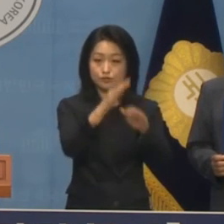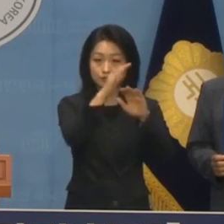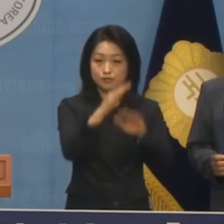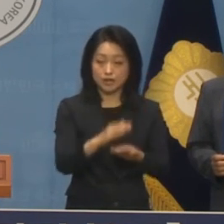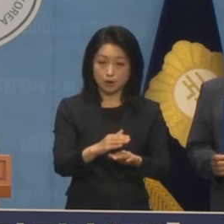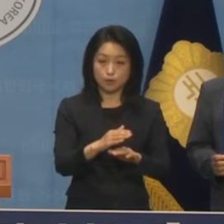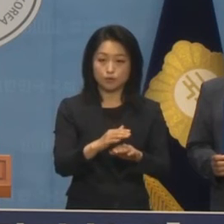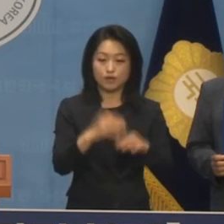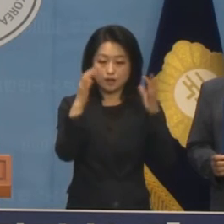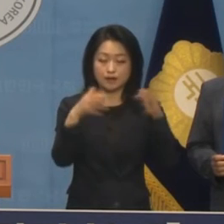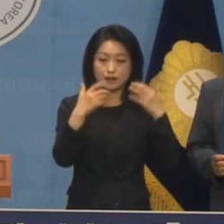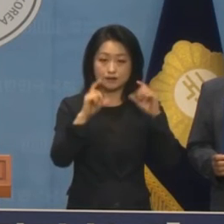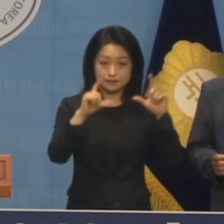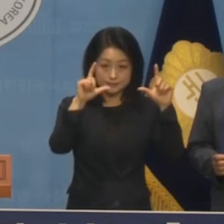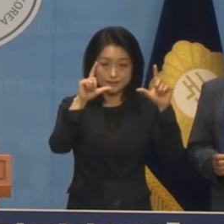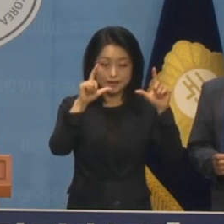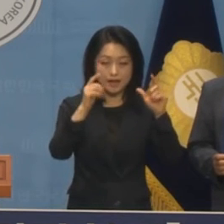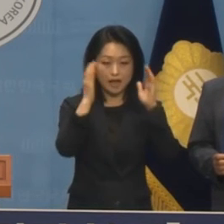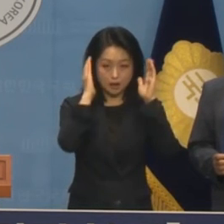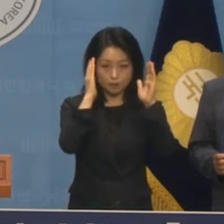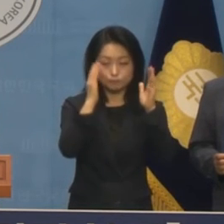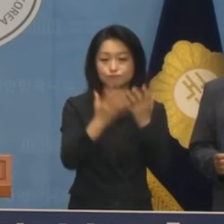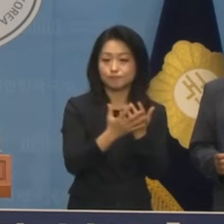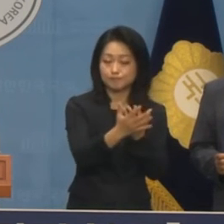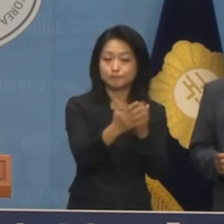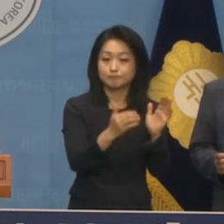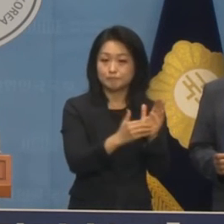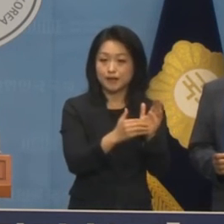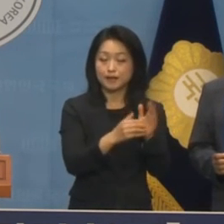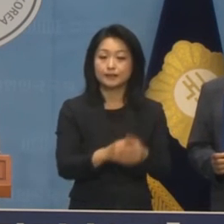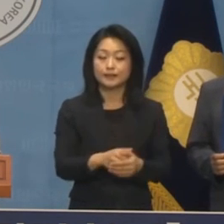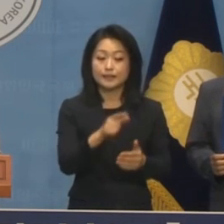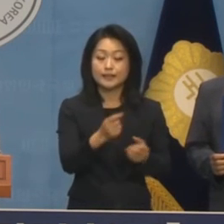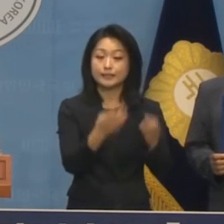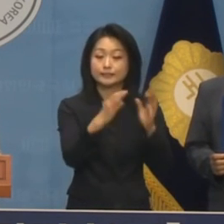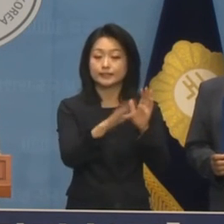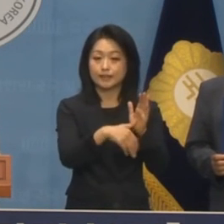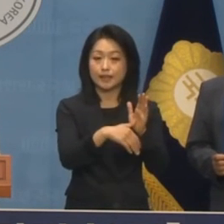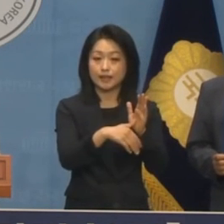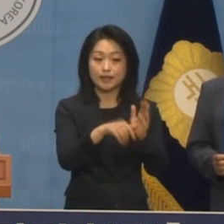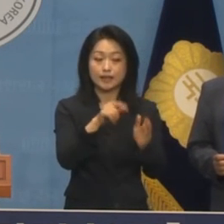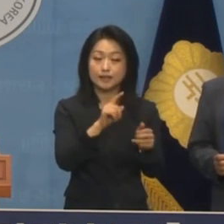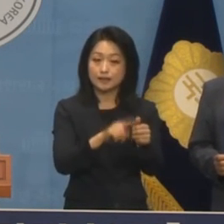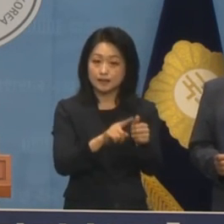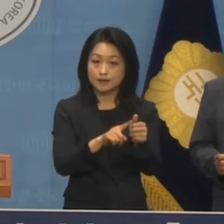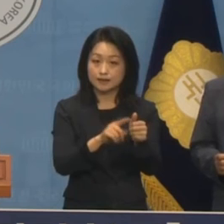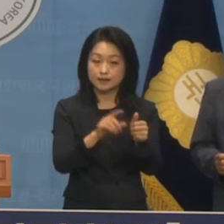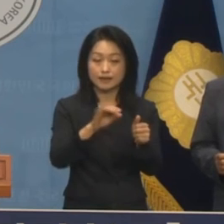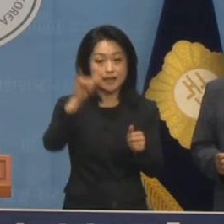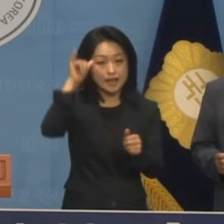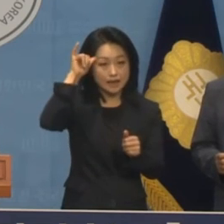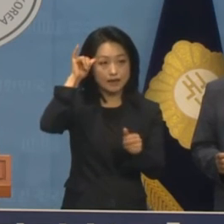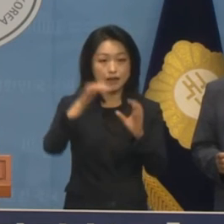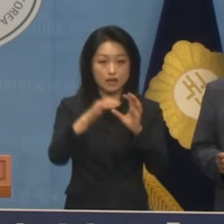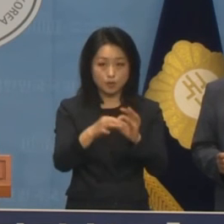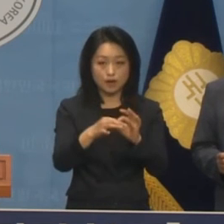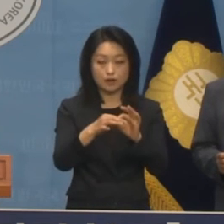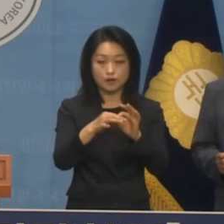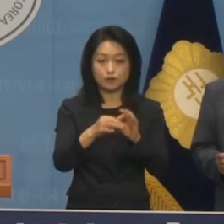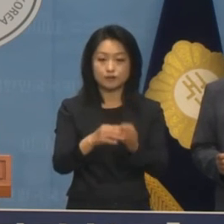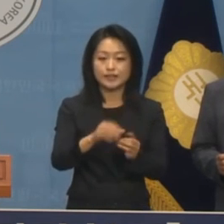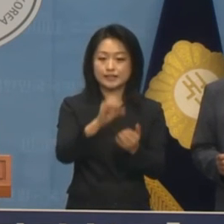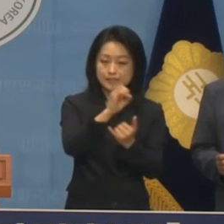춘계 학술 대회를 열었다. 불과 지난달 열린 이 행사에서도 이 후보자는 인공지능과 관련한 젠더